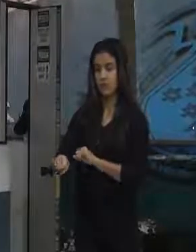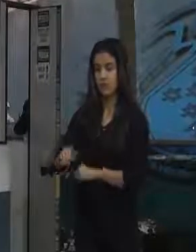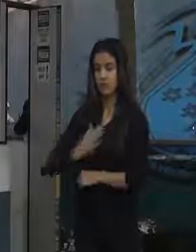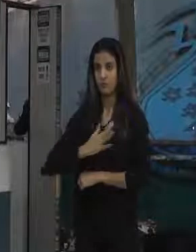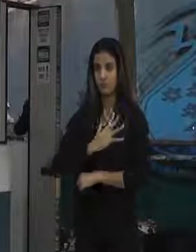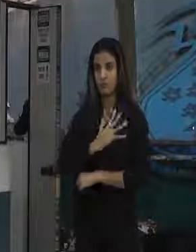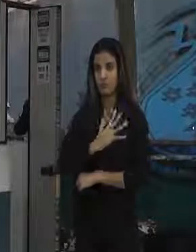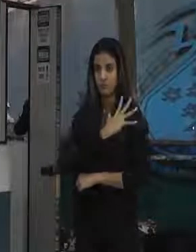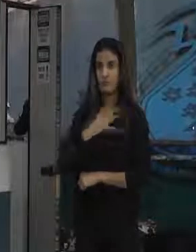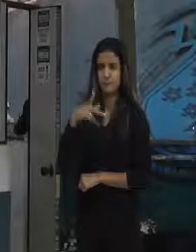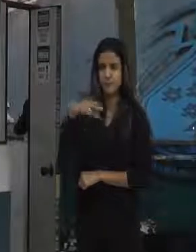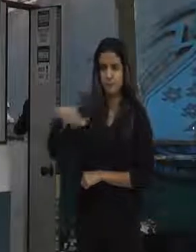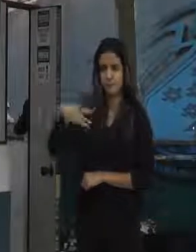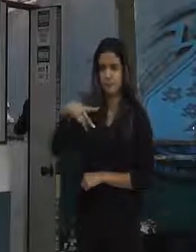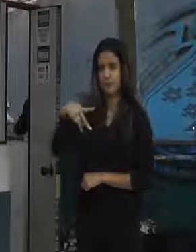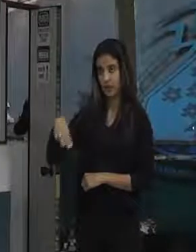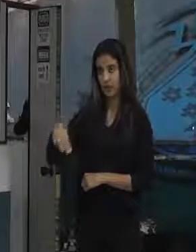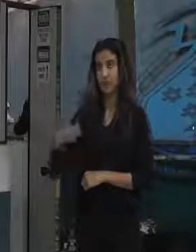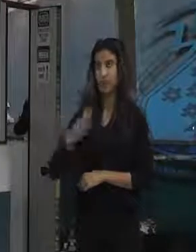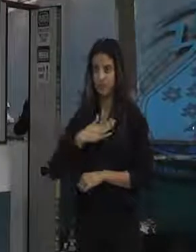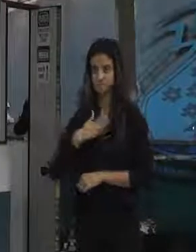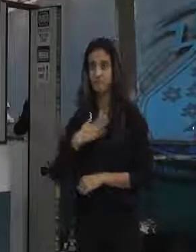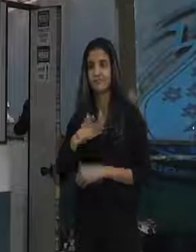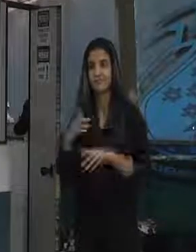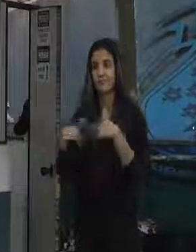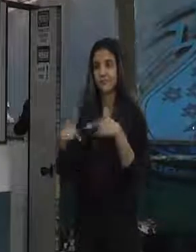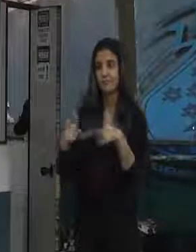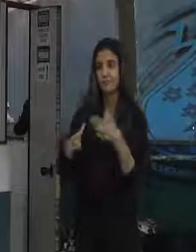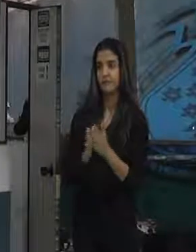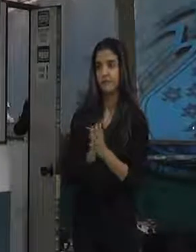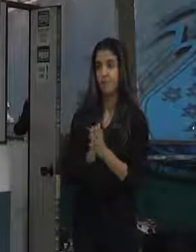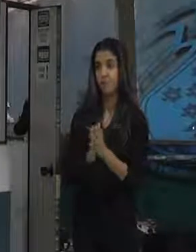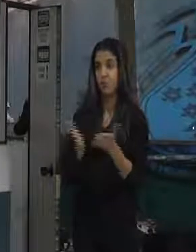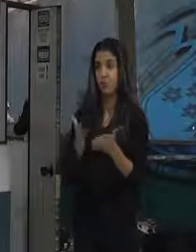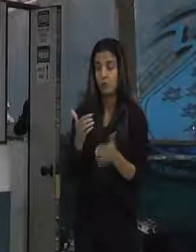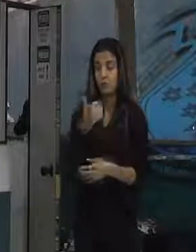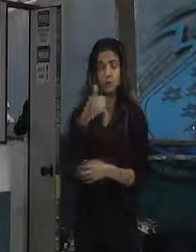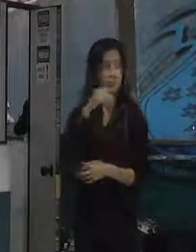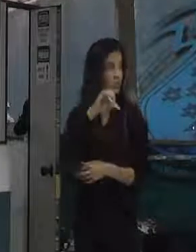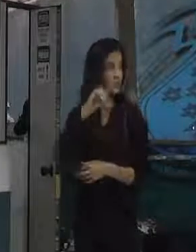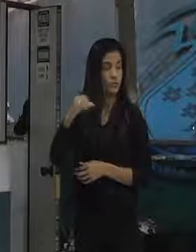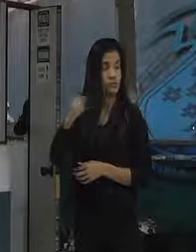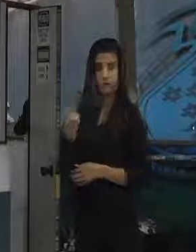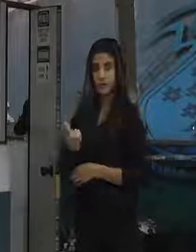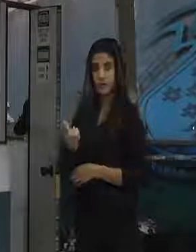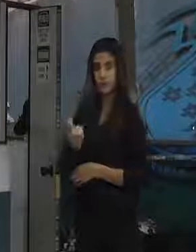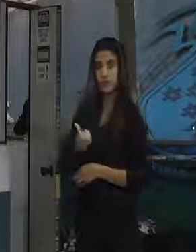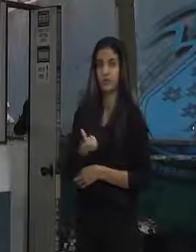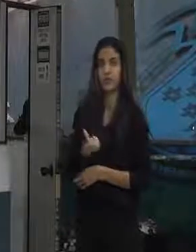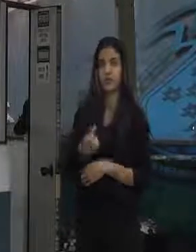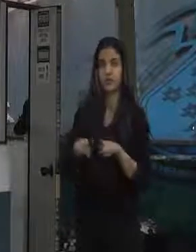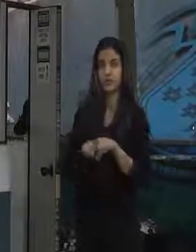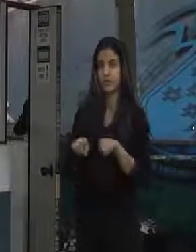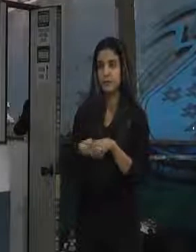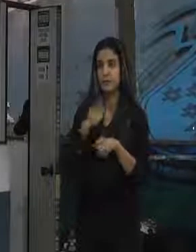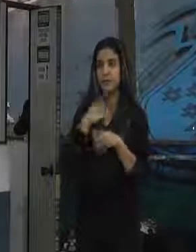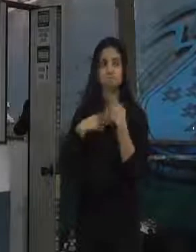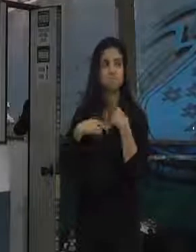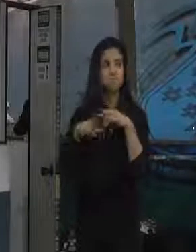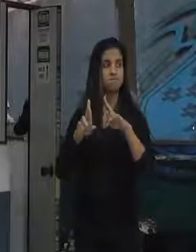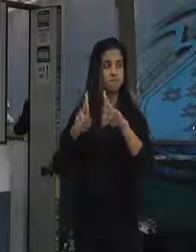Militar, que é minha turma de 96, formaram hoje a primeira turma, desejar